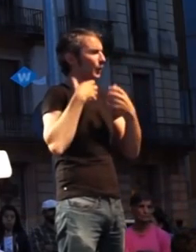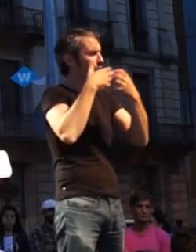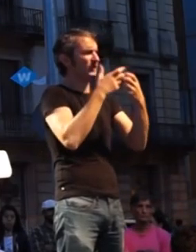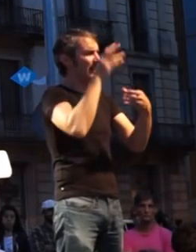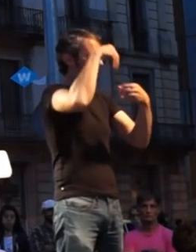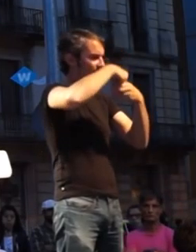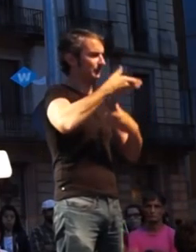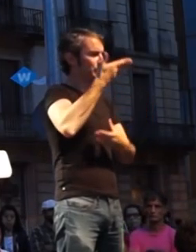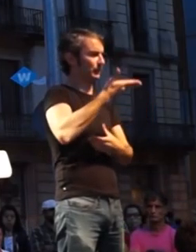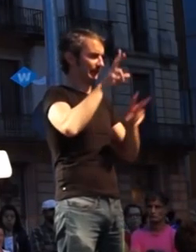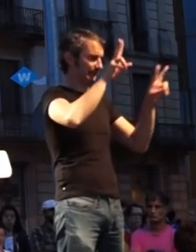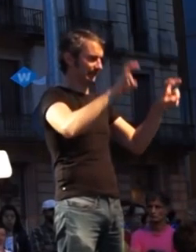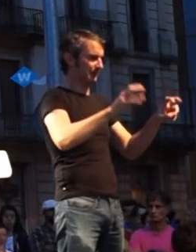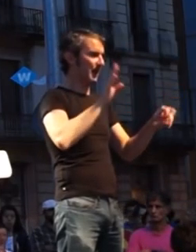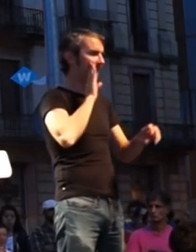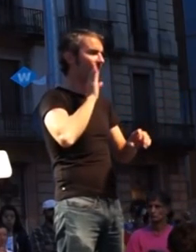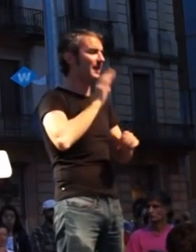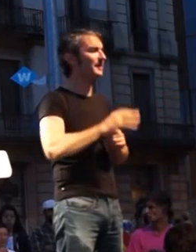lluites.